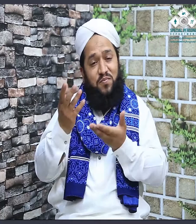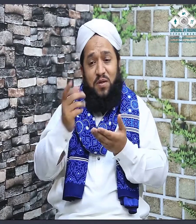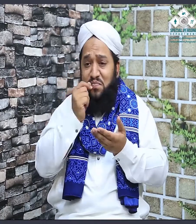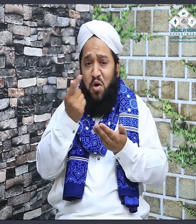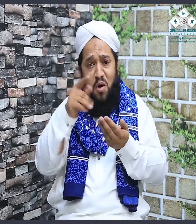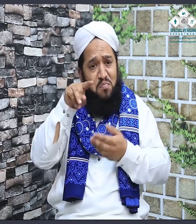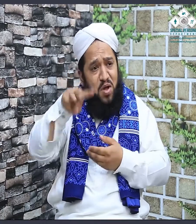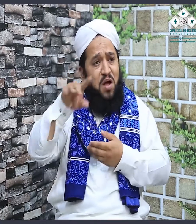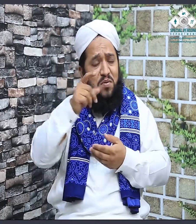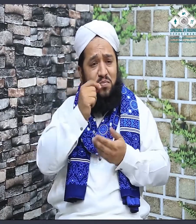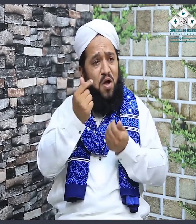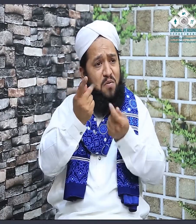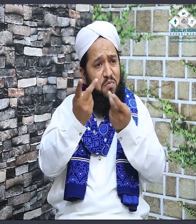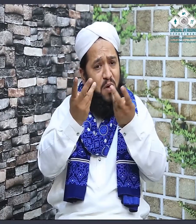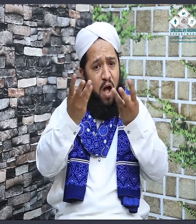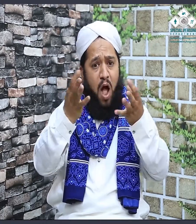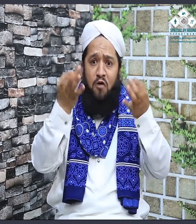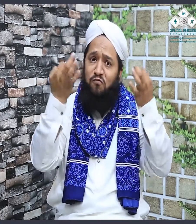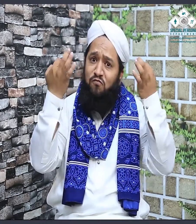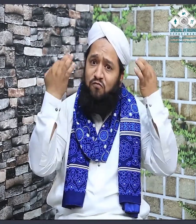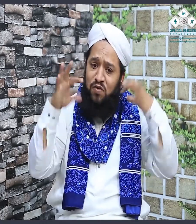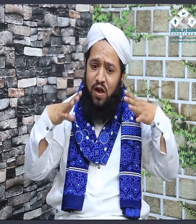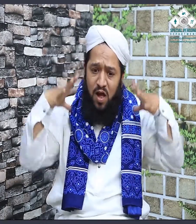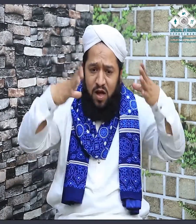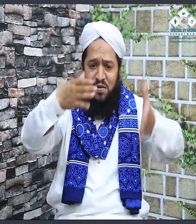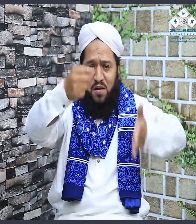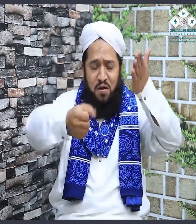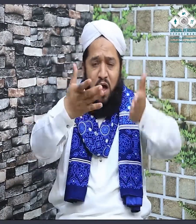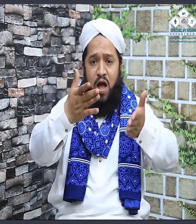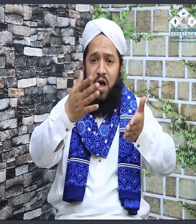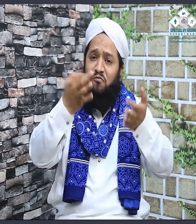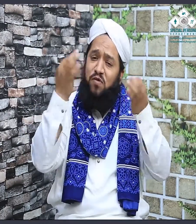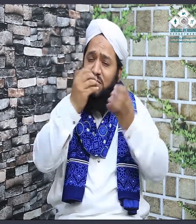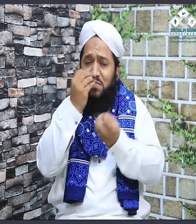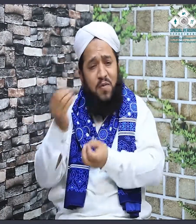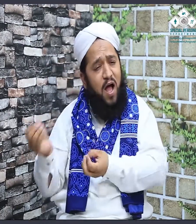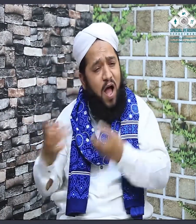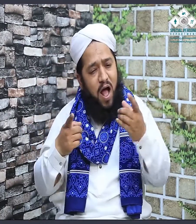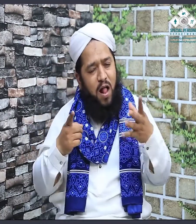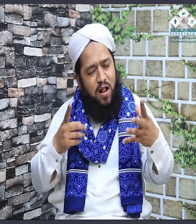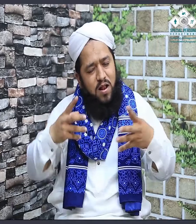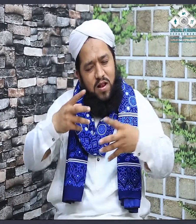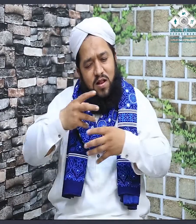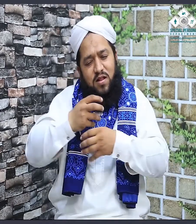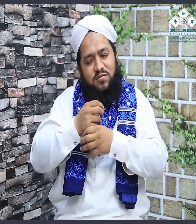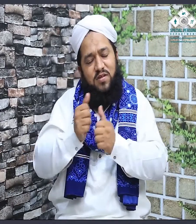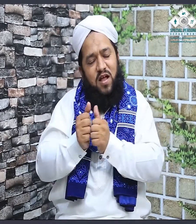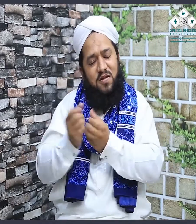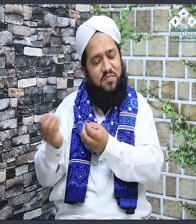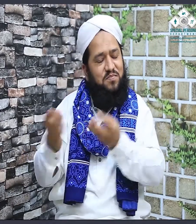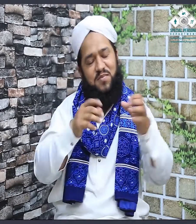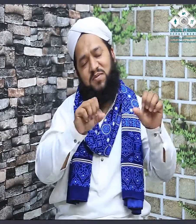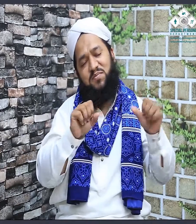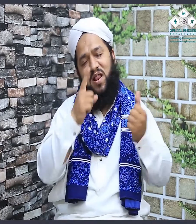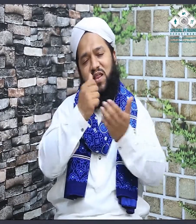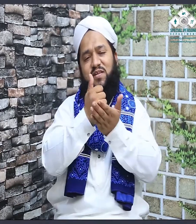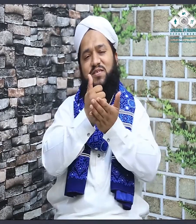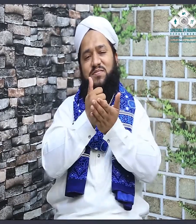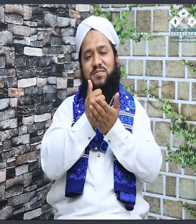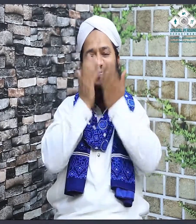تھاؤزنڈز کی تعداد میں ہوں گے اور بلا حساب جنت میں داخل ہوں گے. اللہ تبارک و تعالیٰ مجھے بھی اور آپ کو اجازت دیجیے. اللہ